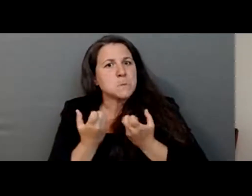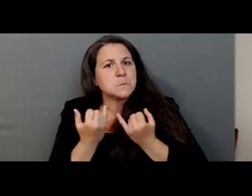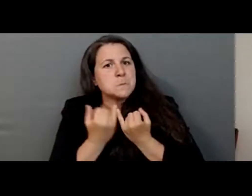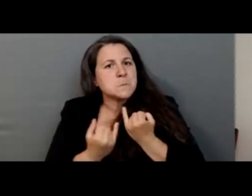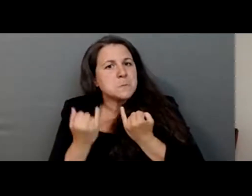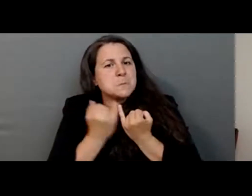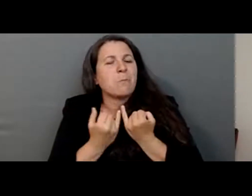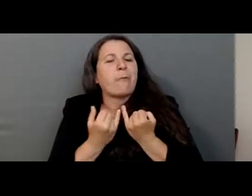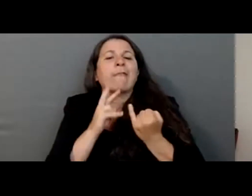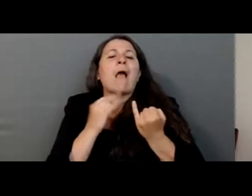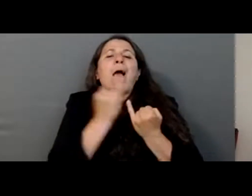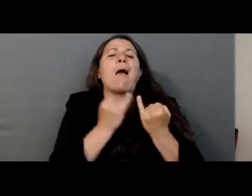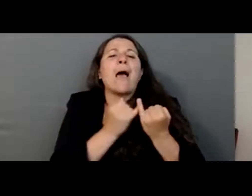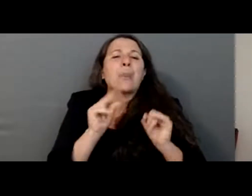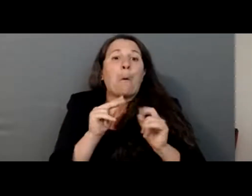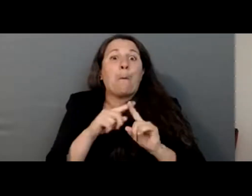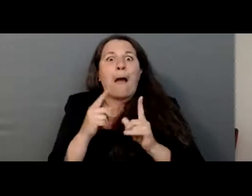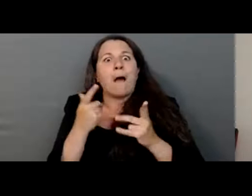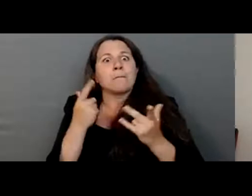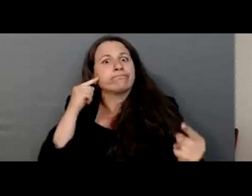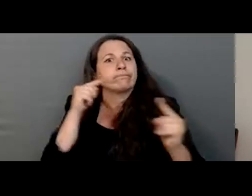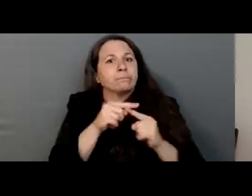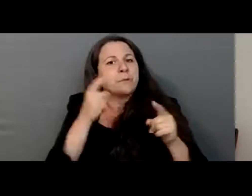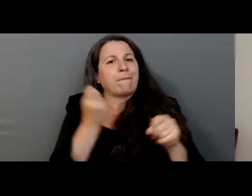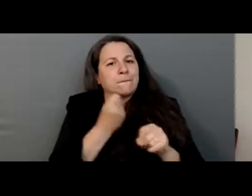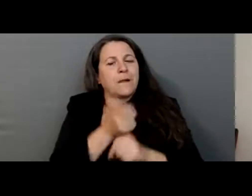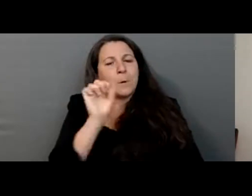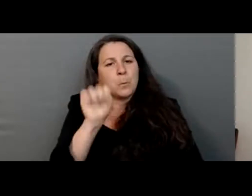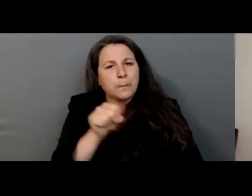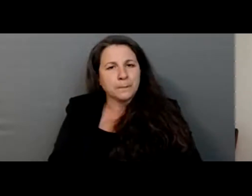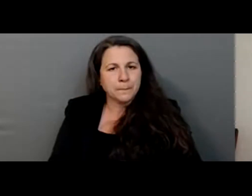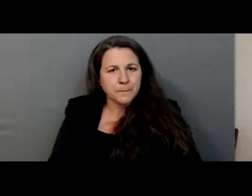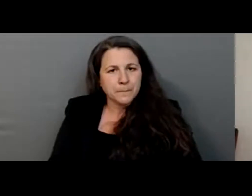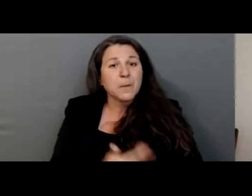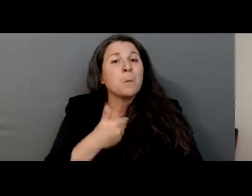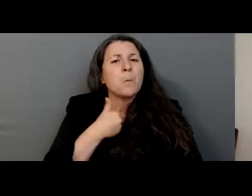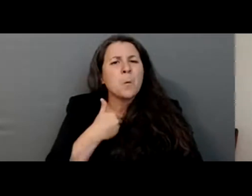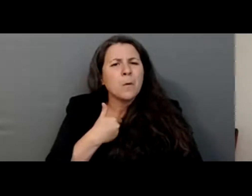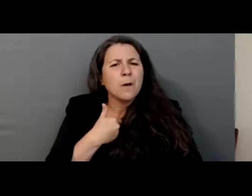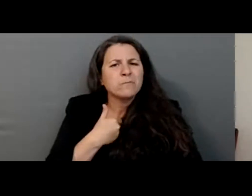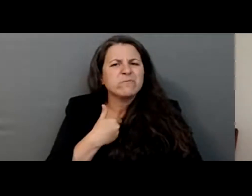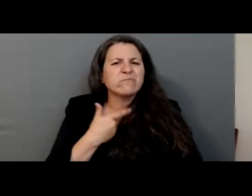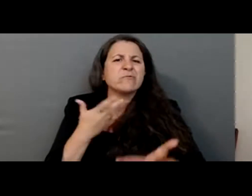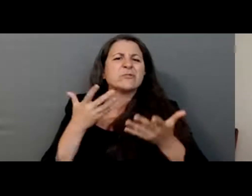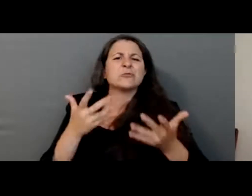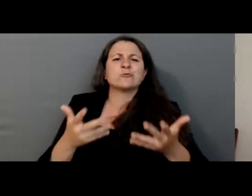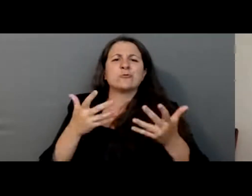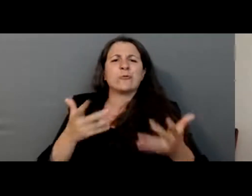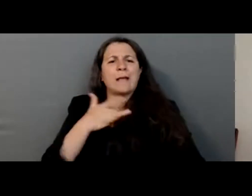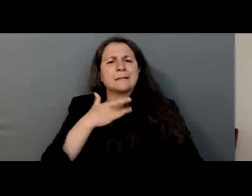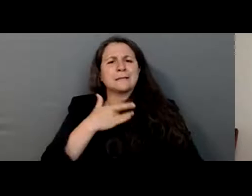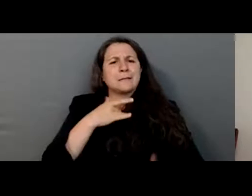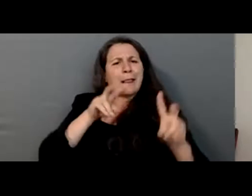qu'on tenait absolument à ce qu'il se réalise, parce que très souvent, en fait, on a l'impression que la question des droits et